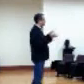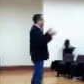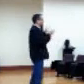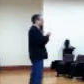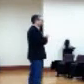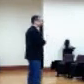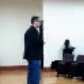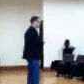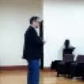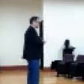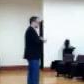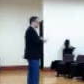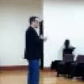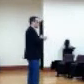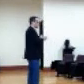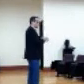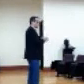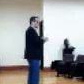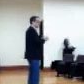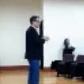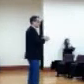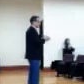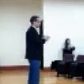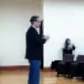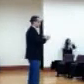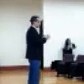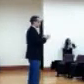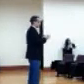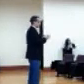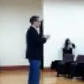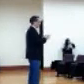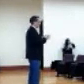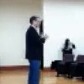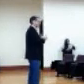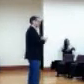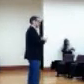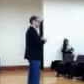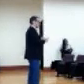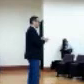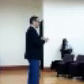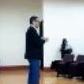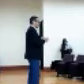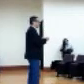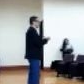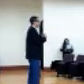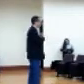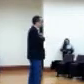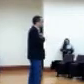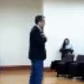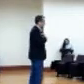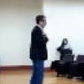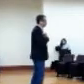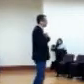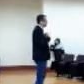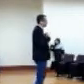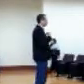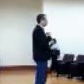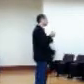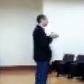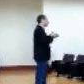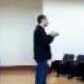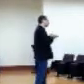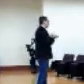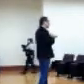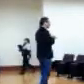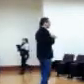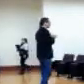decía, no es posible que él ya esté en un tercer semestre, ha ganado todas sus clases y la tuya no la va a ganar, ¿verdad?